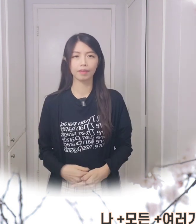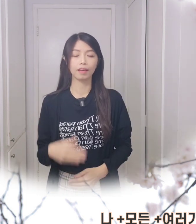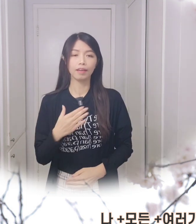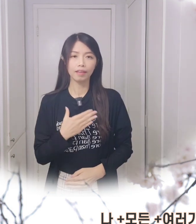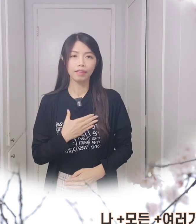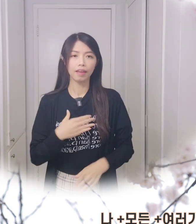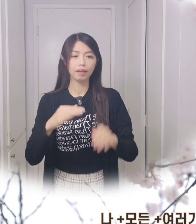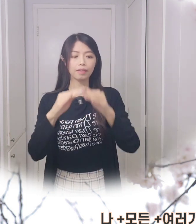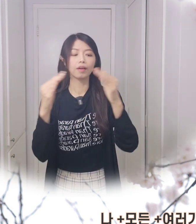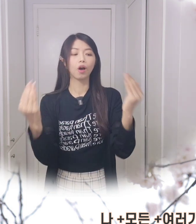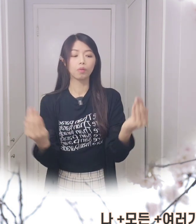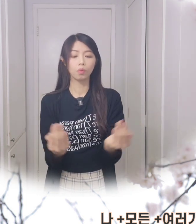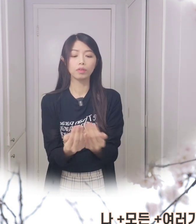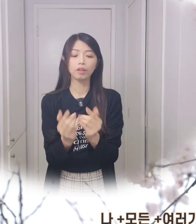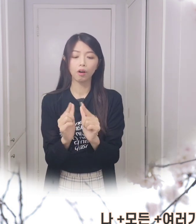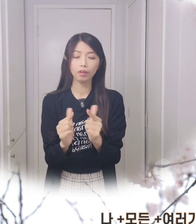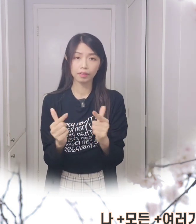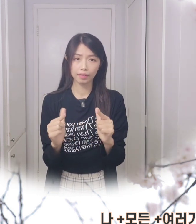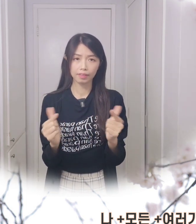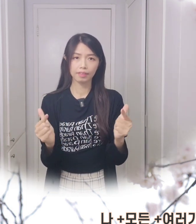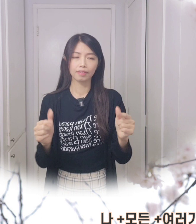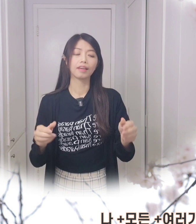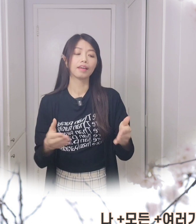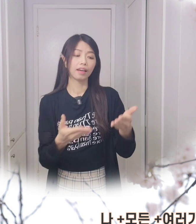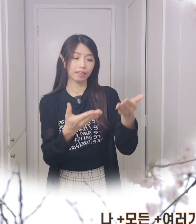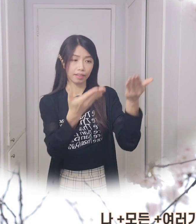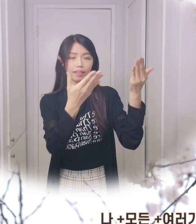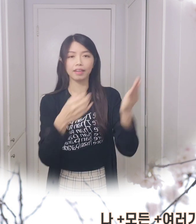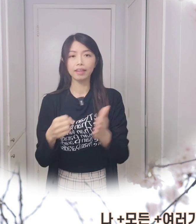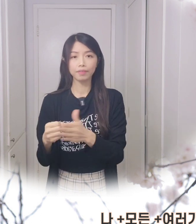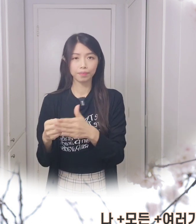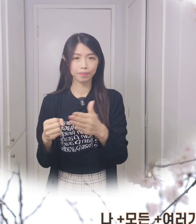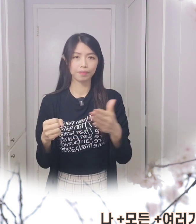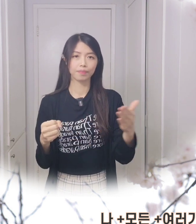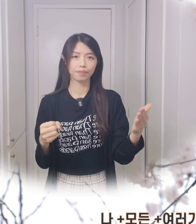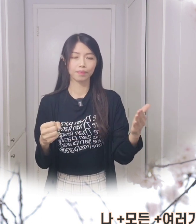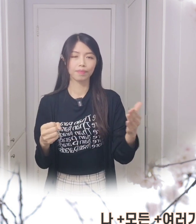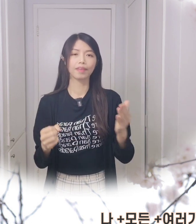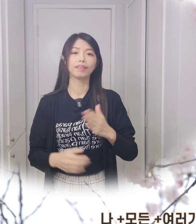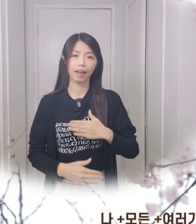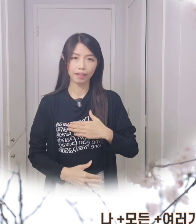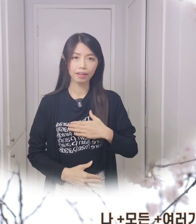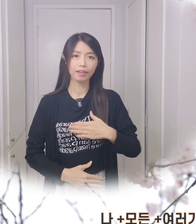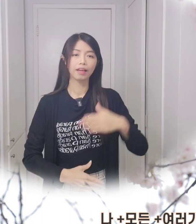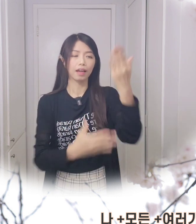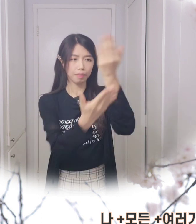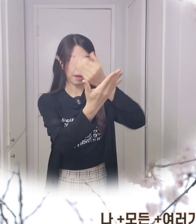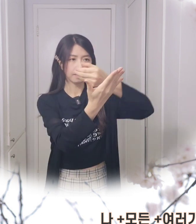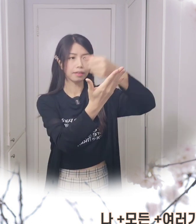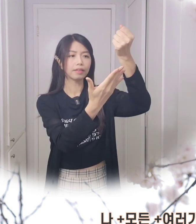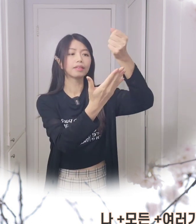내 모든 것 드리니 나를